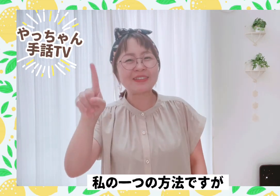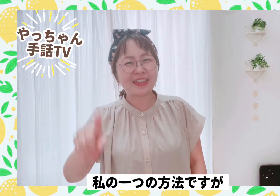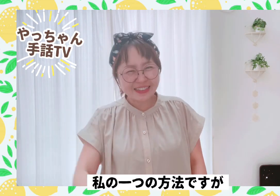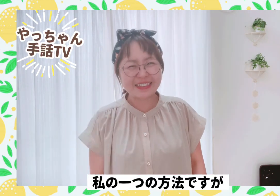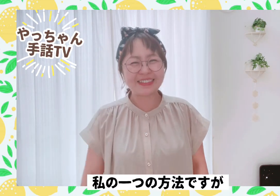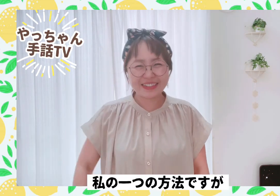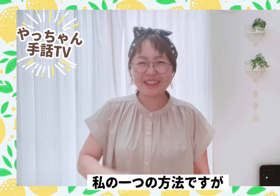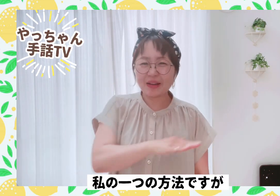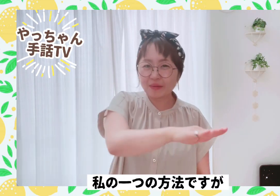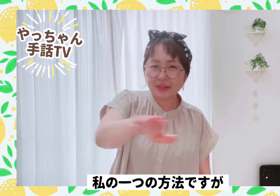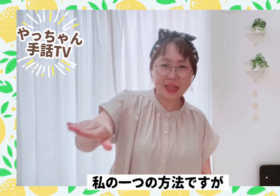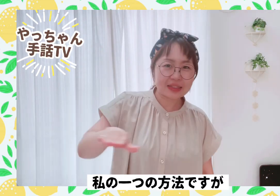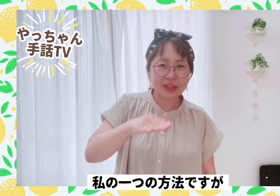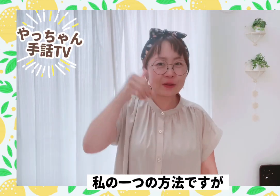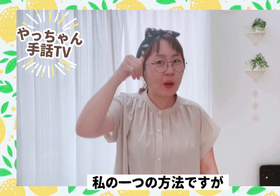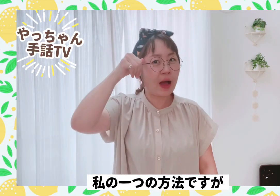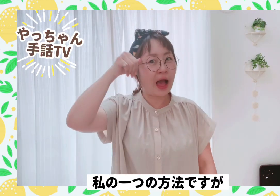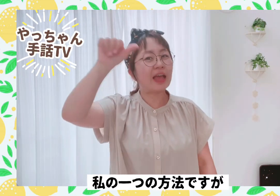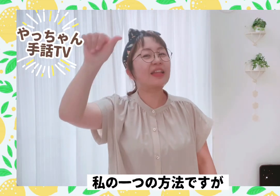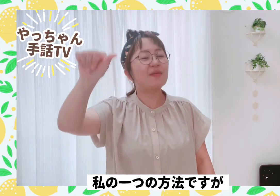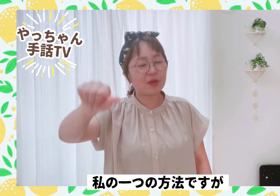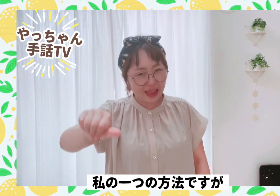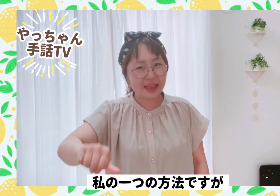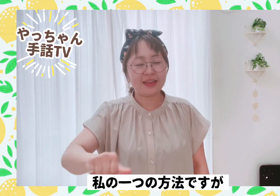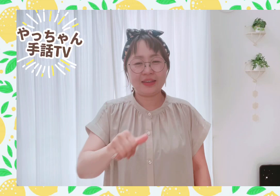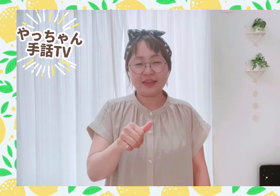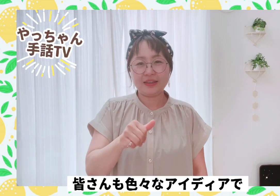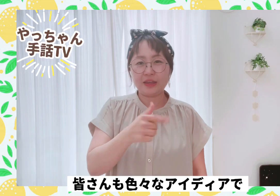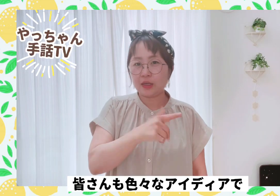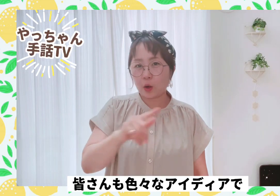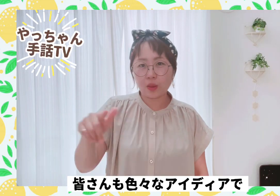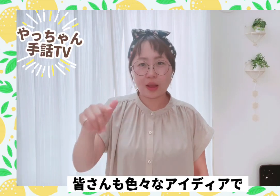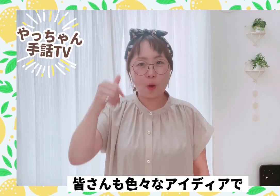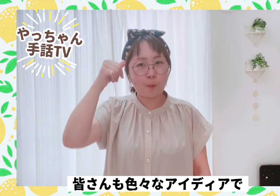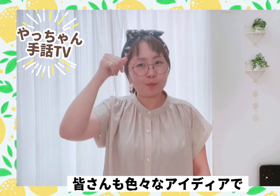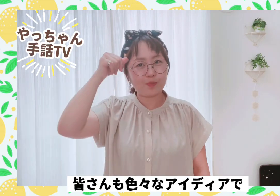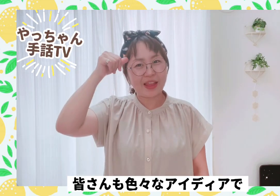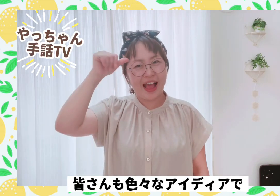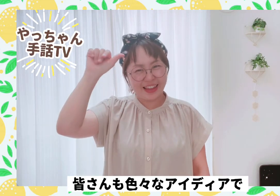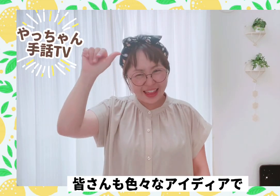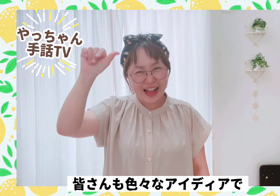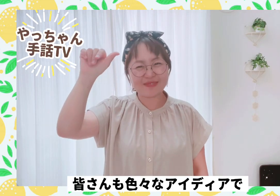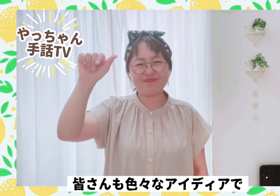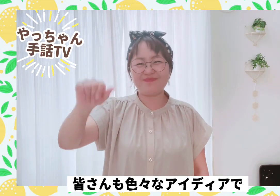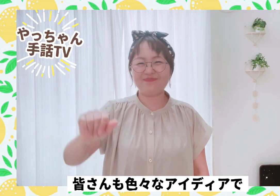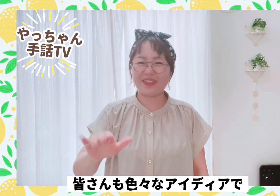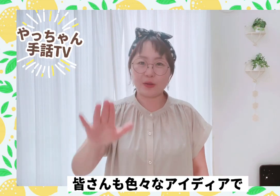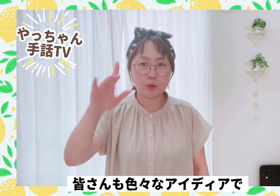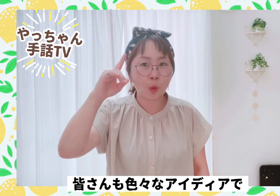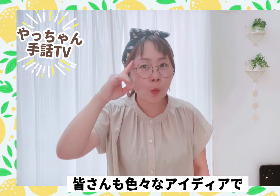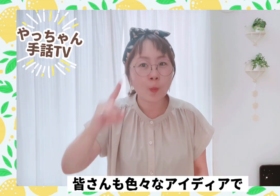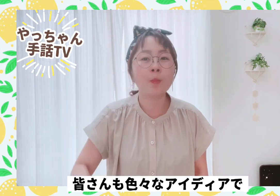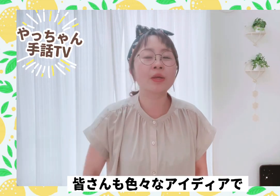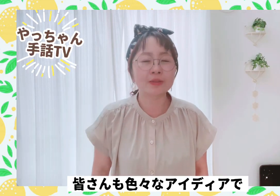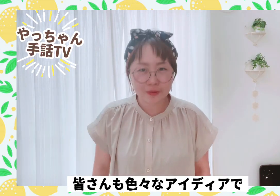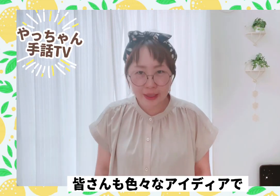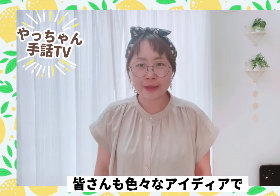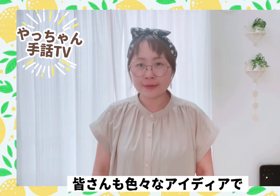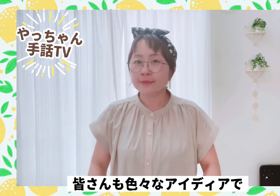私の一つの方法ですが、皆さんもね、いろいろなアイデアで、いろいろなアイ